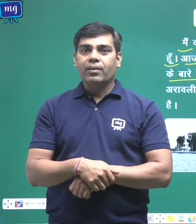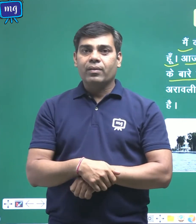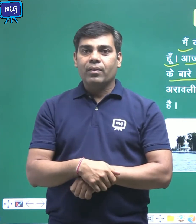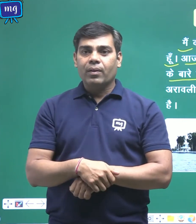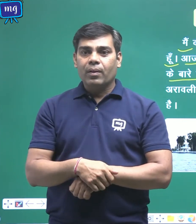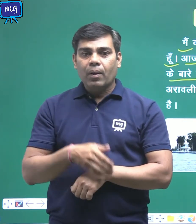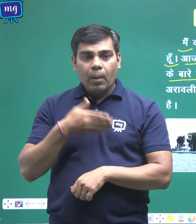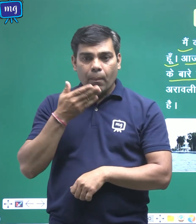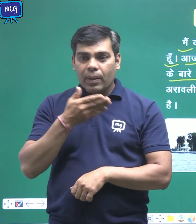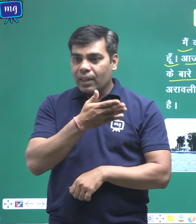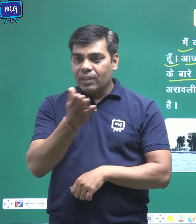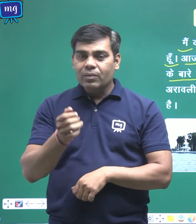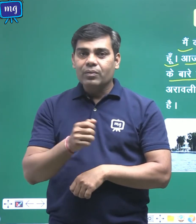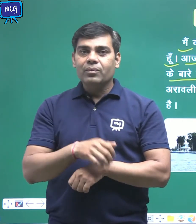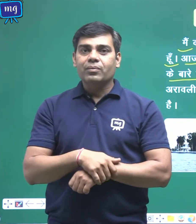बताती हूँ।